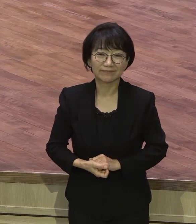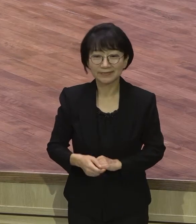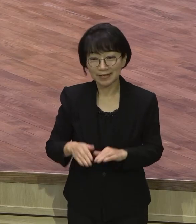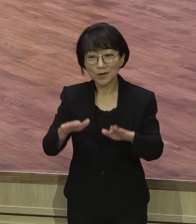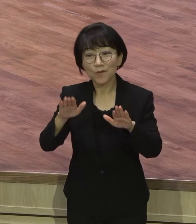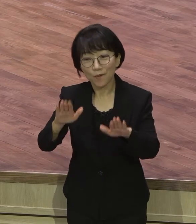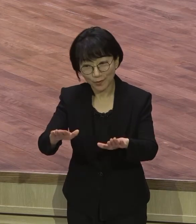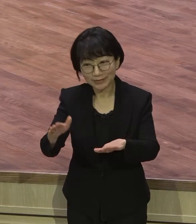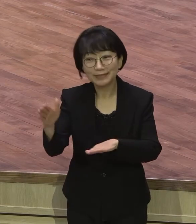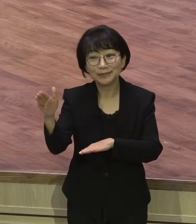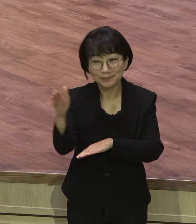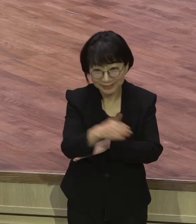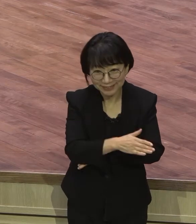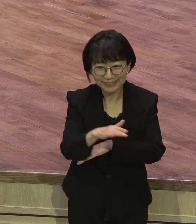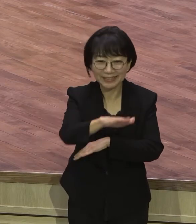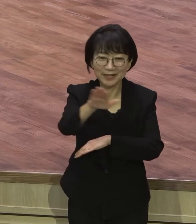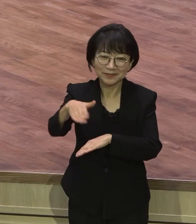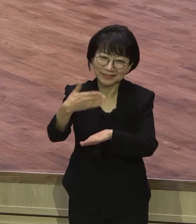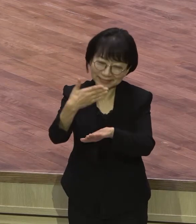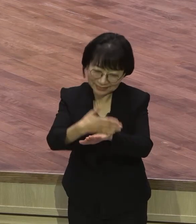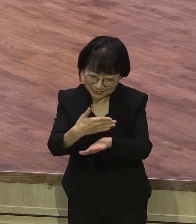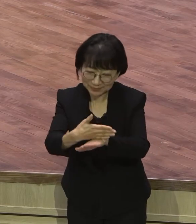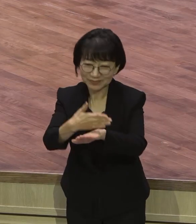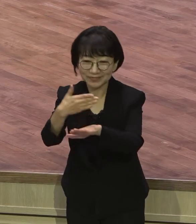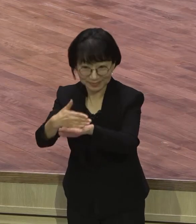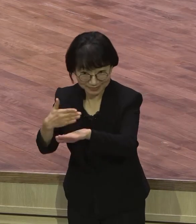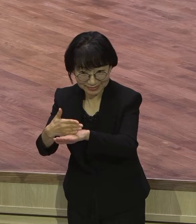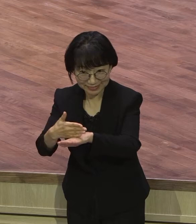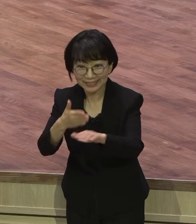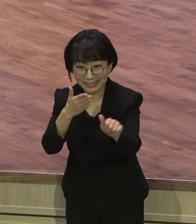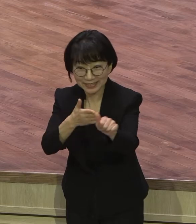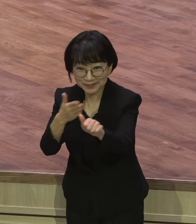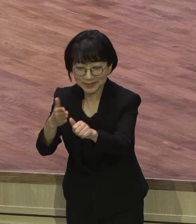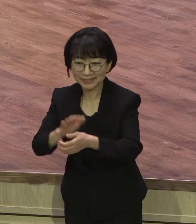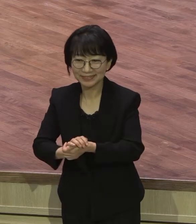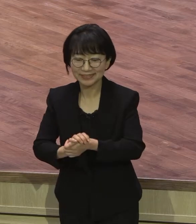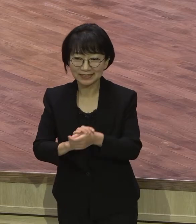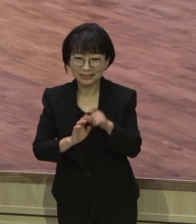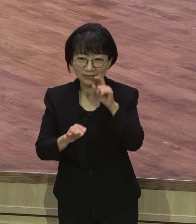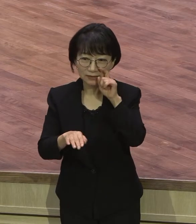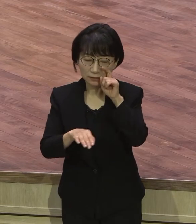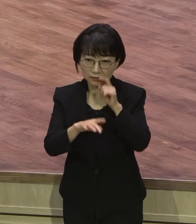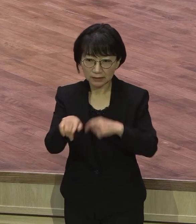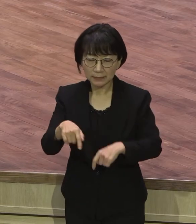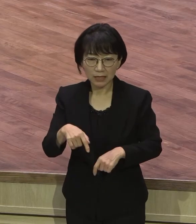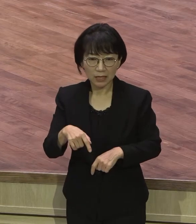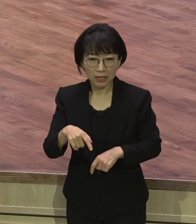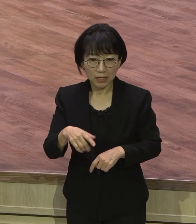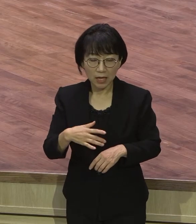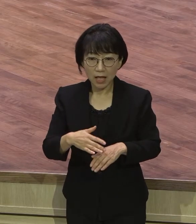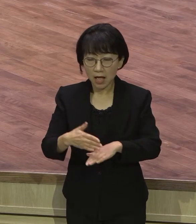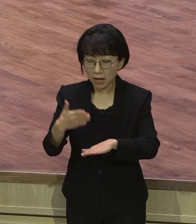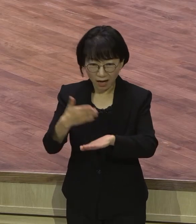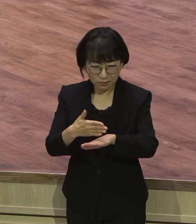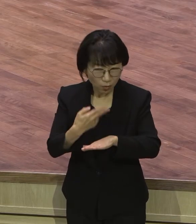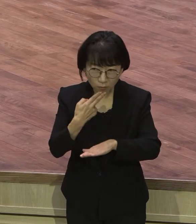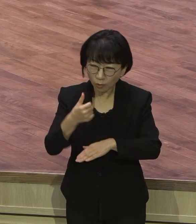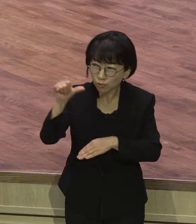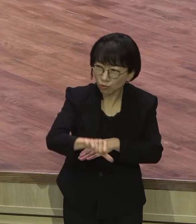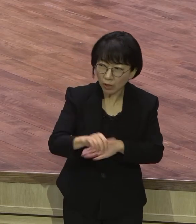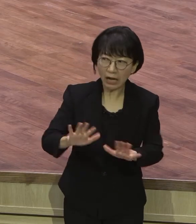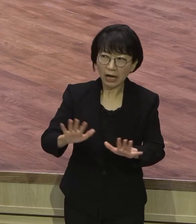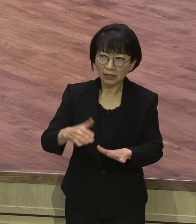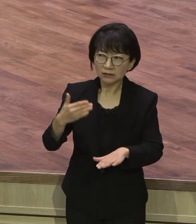자, 오늘부터 감사 한번 회복시켜 보시기 바랍니다. 의식적으로 해보세요. 감사가 없으면 저주를 했으니까.